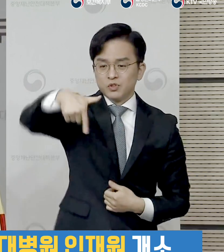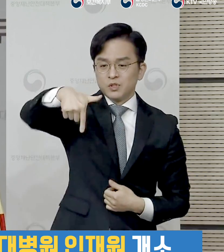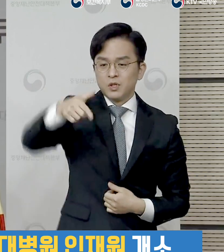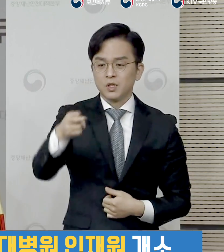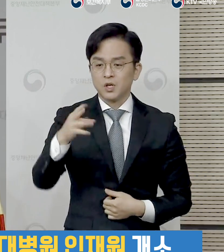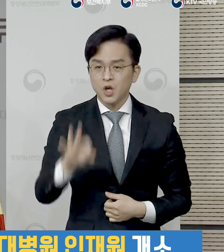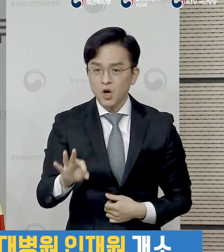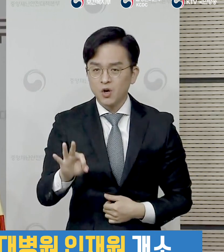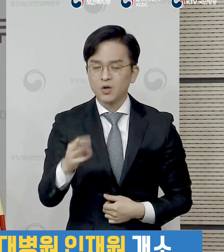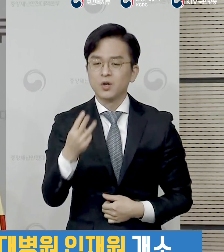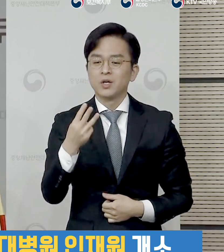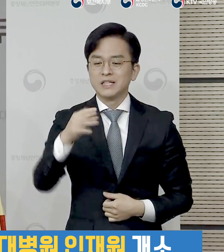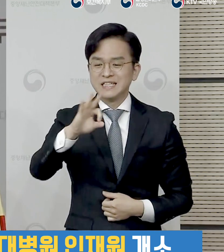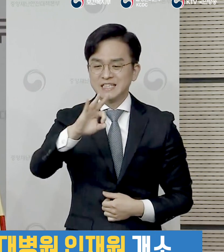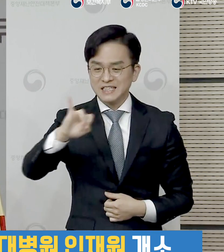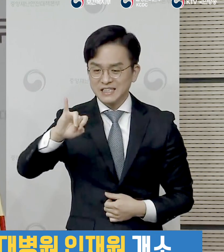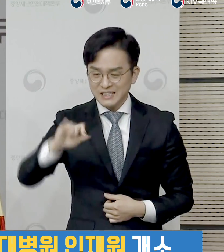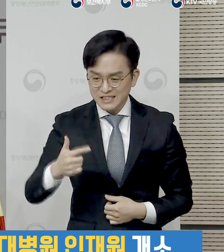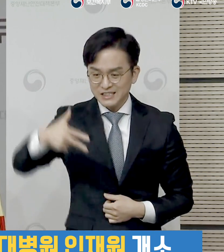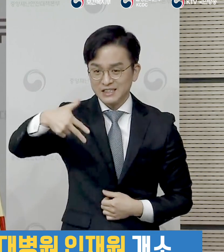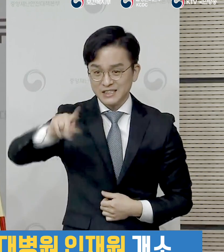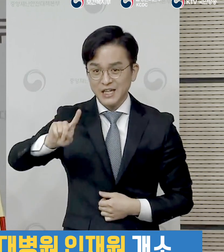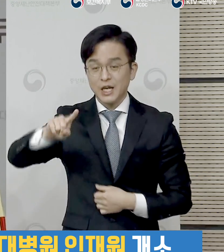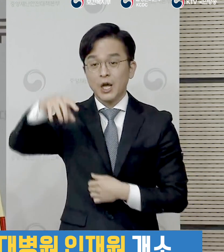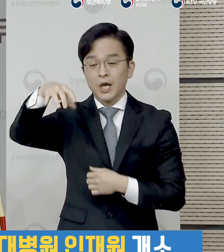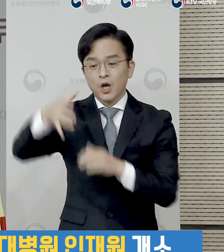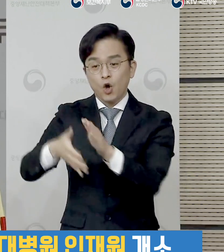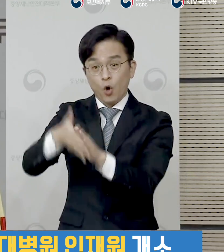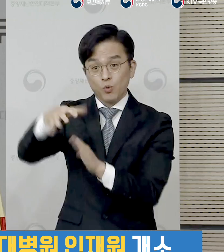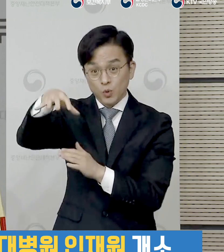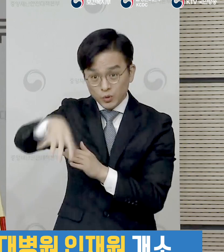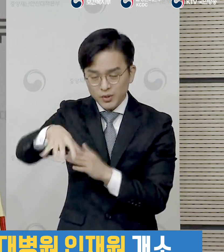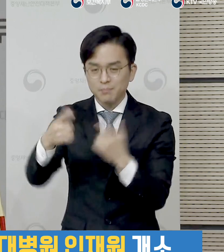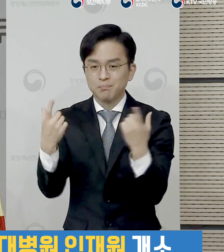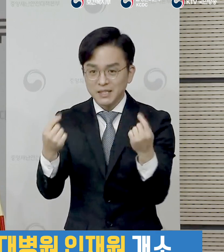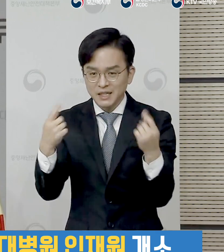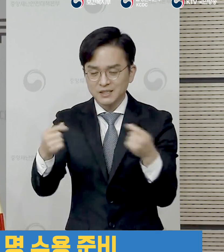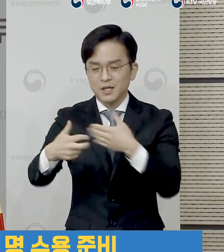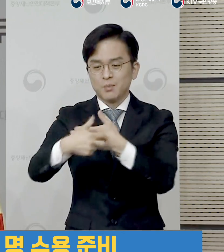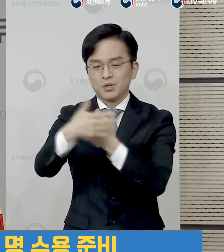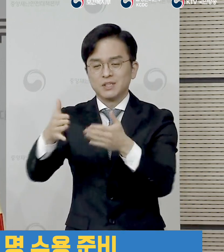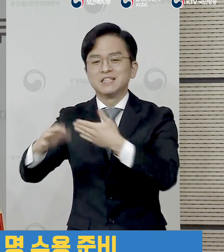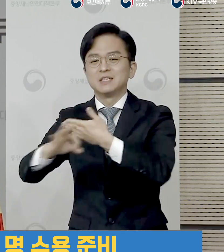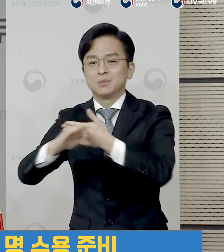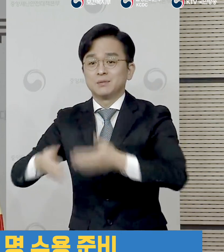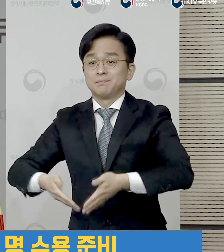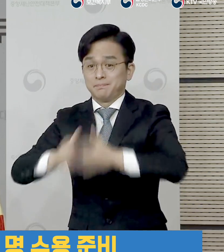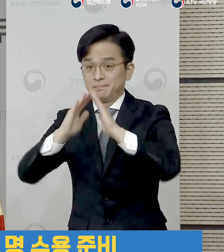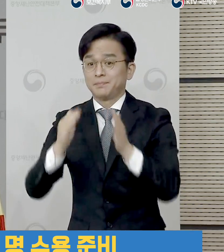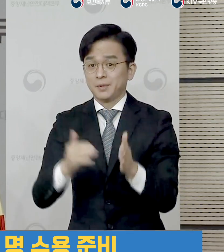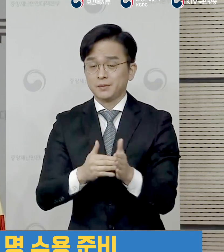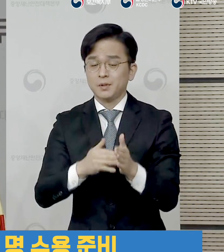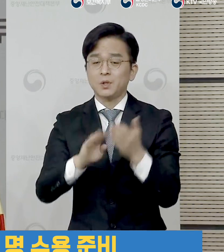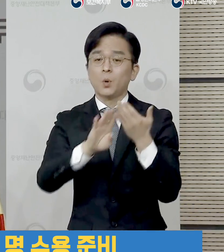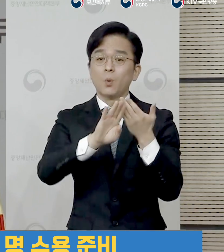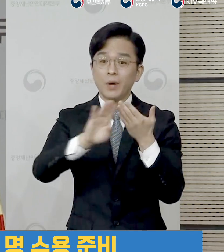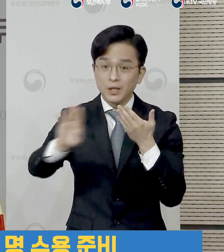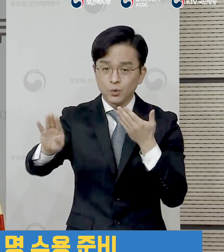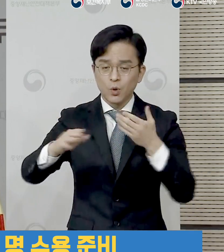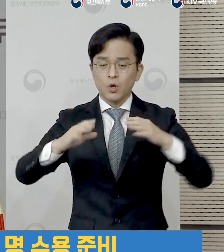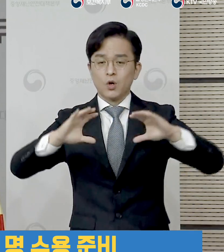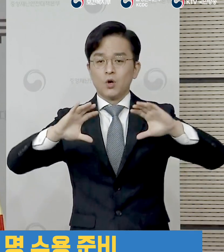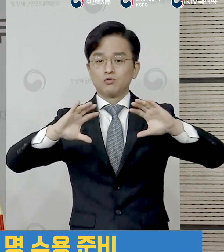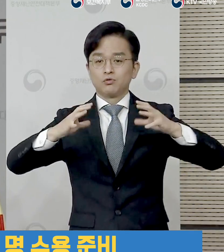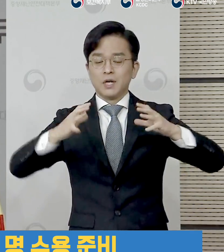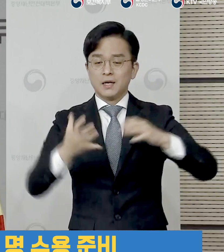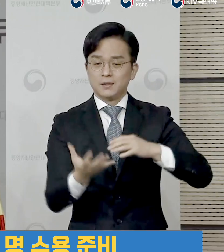인재원도 금주중 개소하여 경증 환자를 보호하게 될 것입니다. 한편 그 이외에도 국가